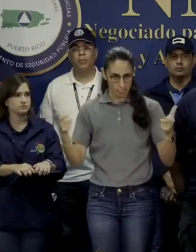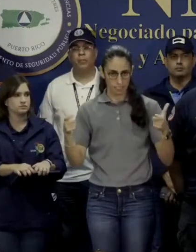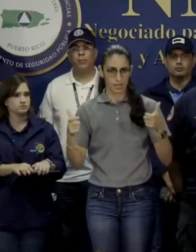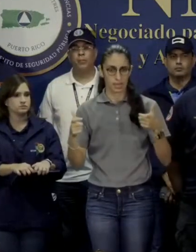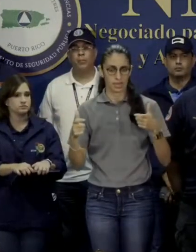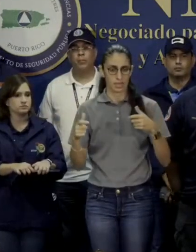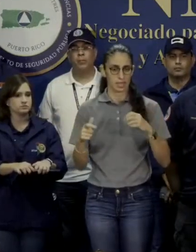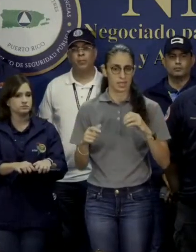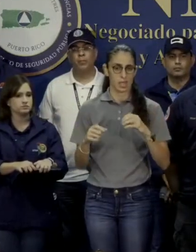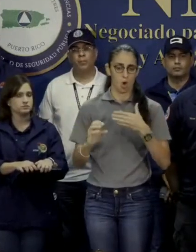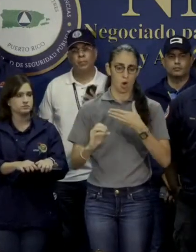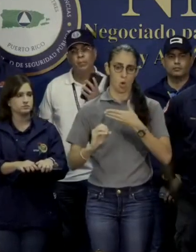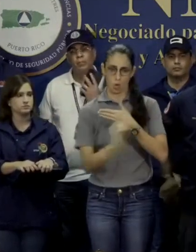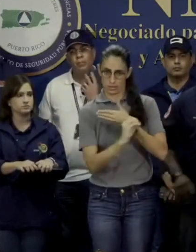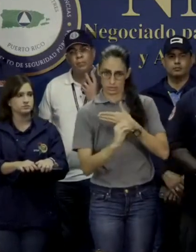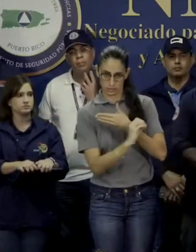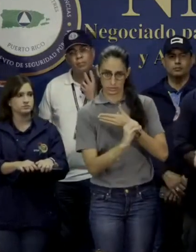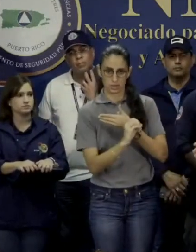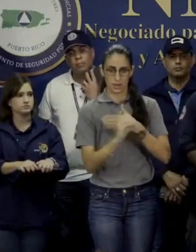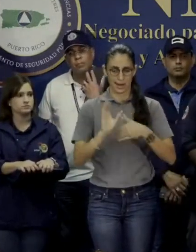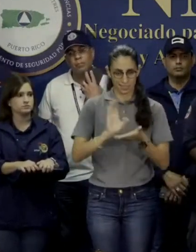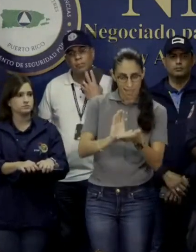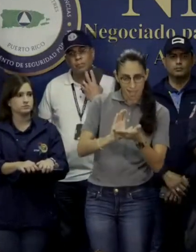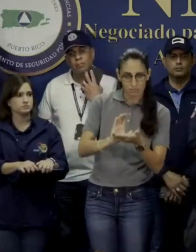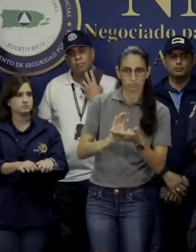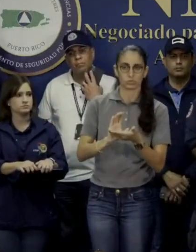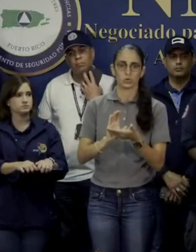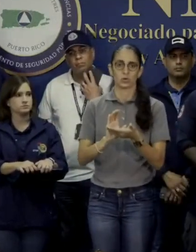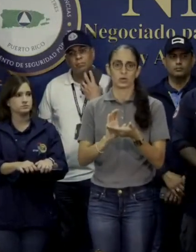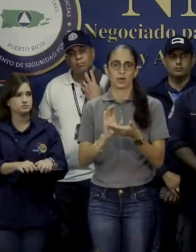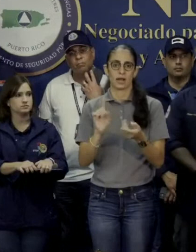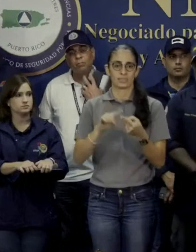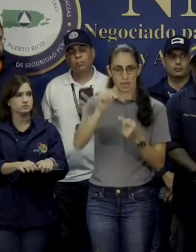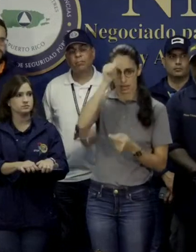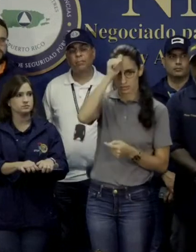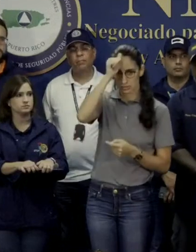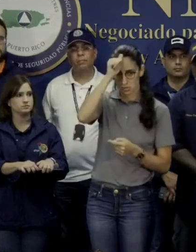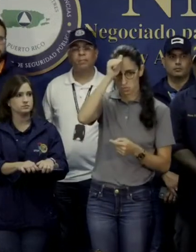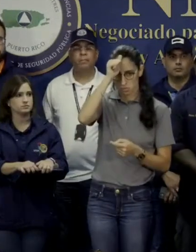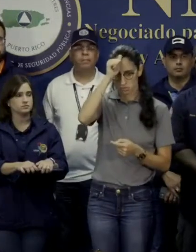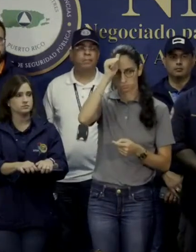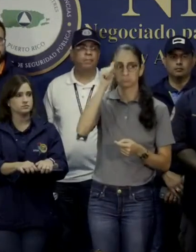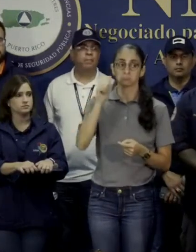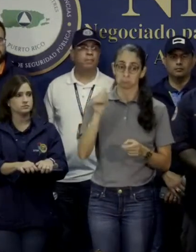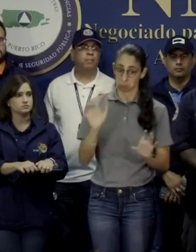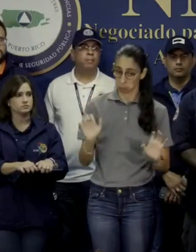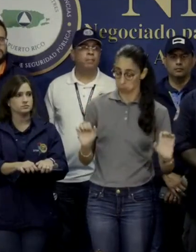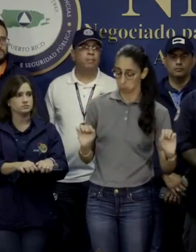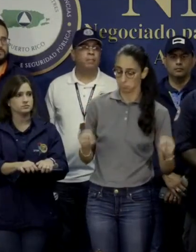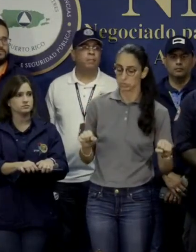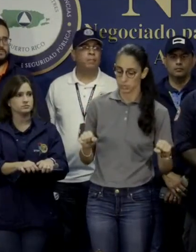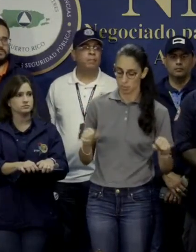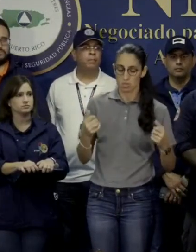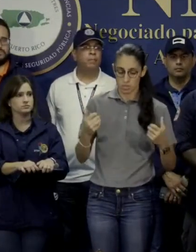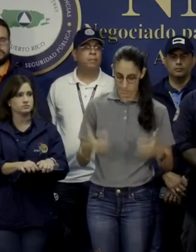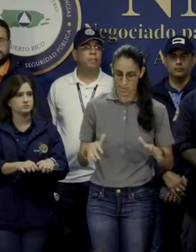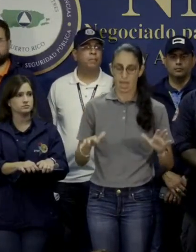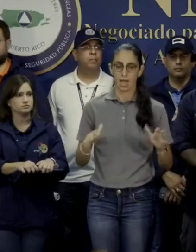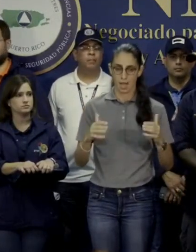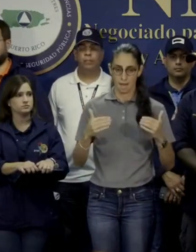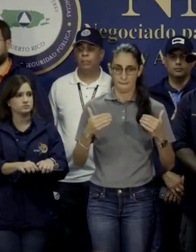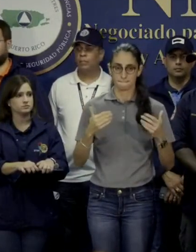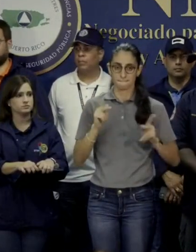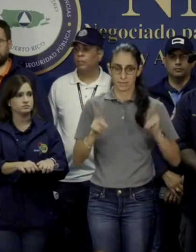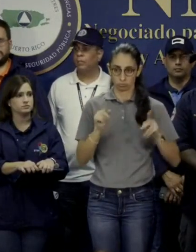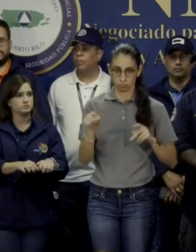acá, hacia el oeste, desde Cataño hasta Arecibo posiblemente. Tenemos personal